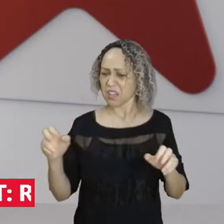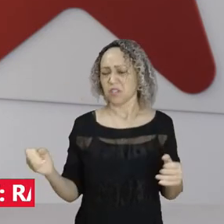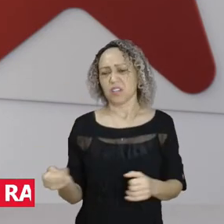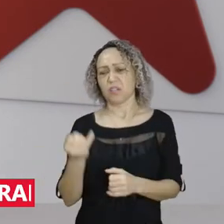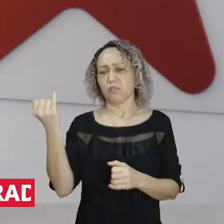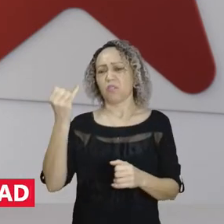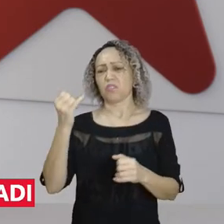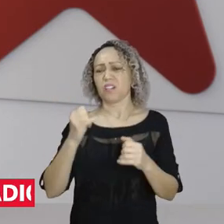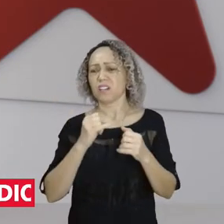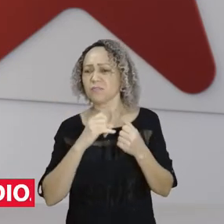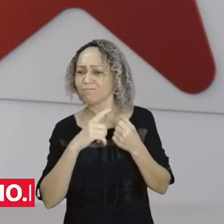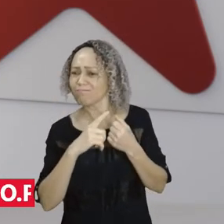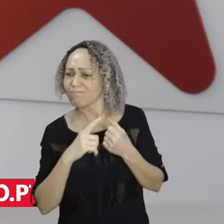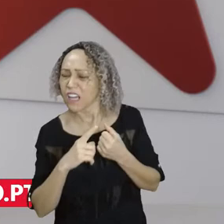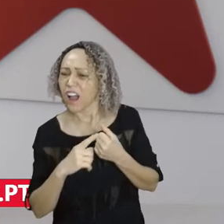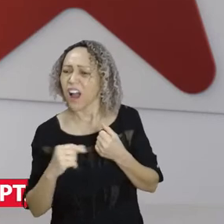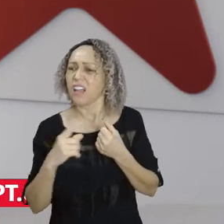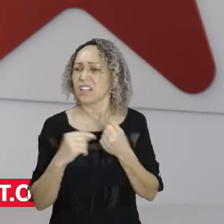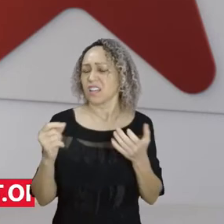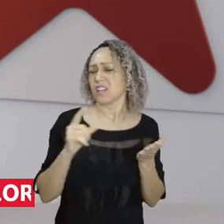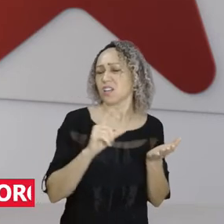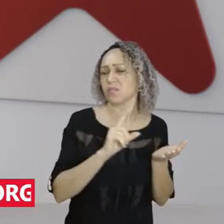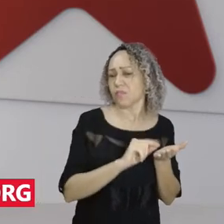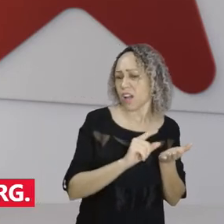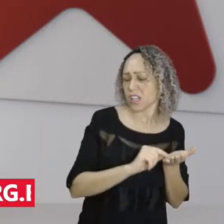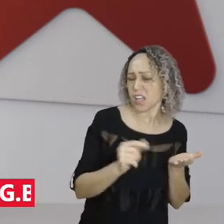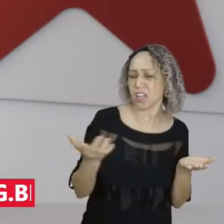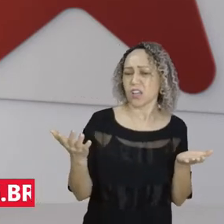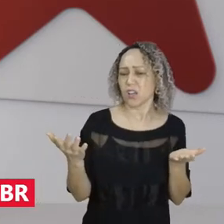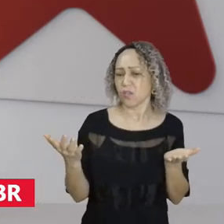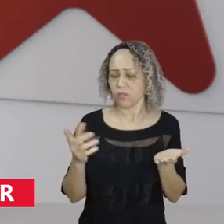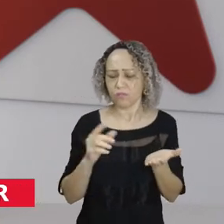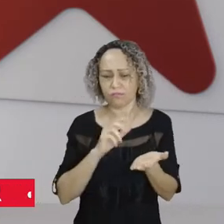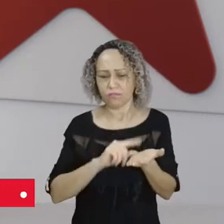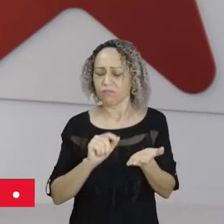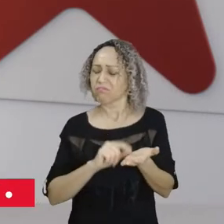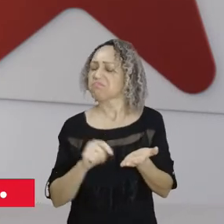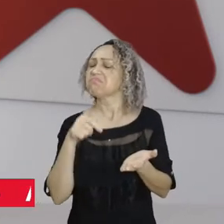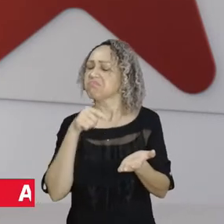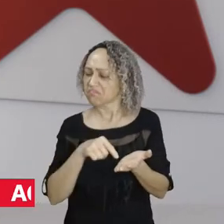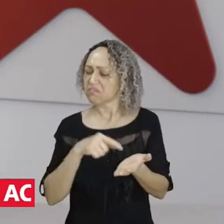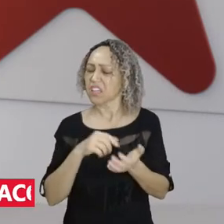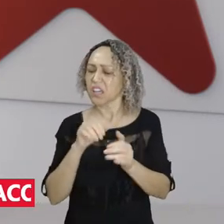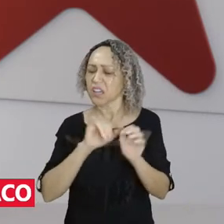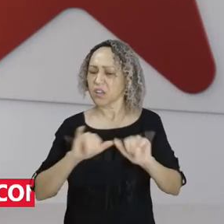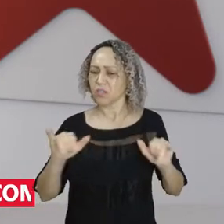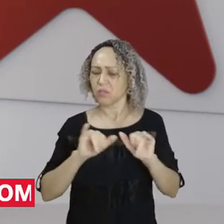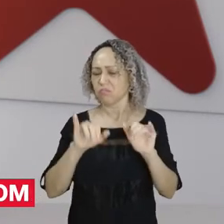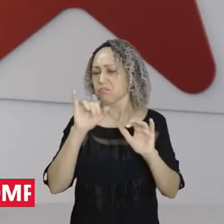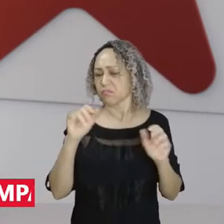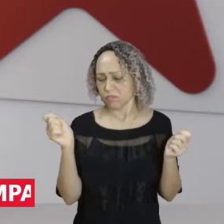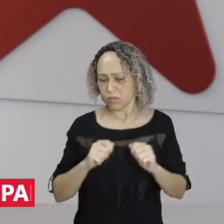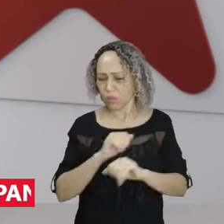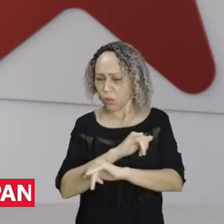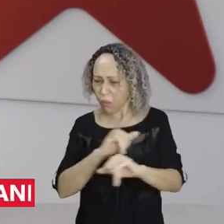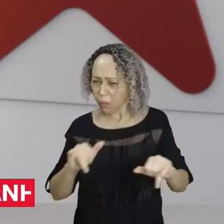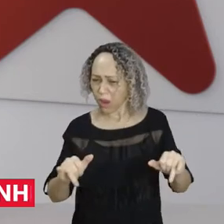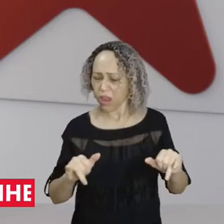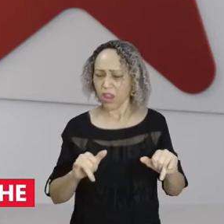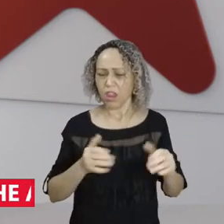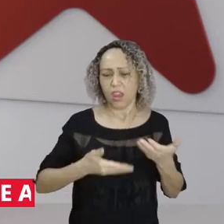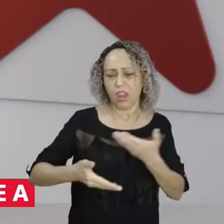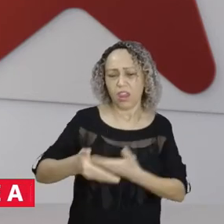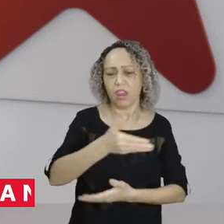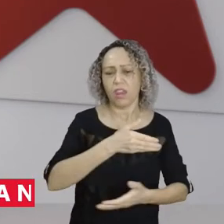artigos, análises, vídeos e o atalho para toda a Rede Povo de comunicação. Então, comece a